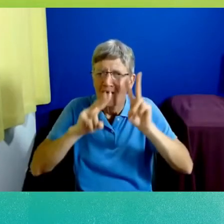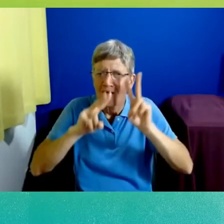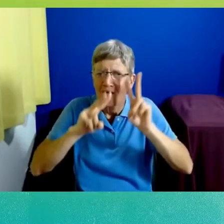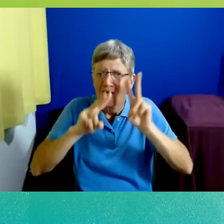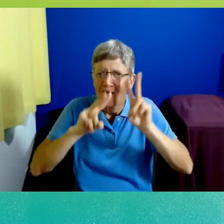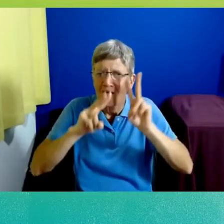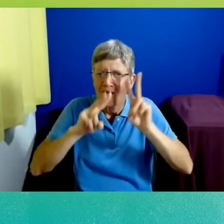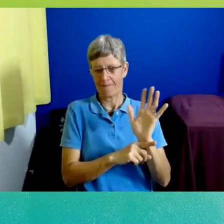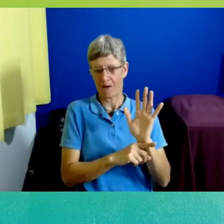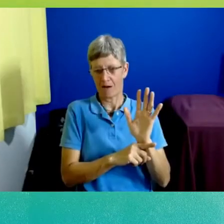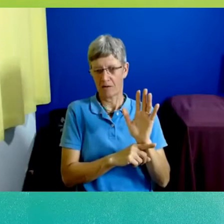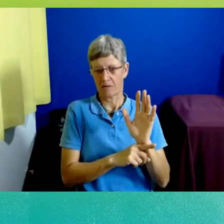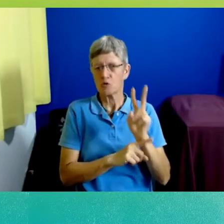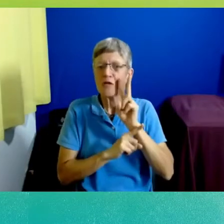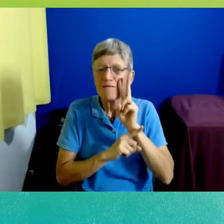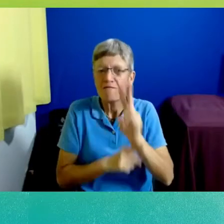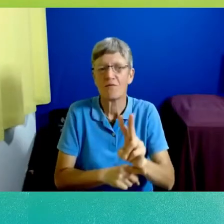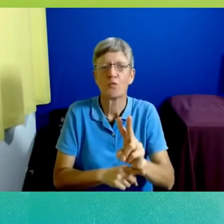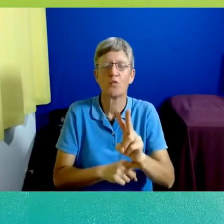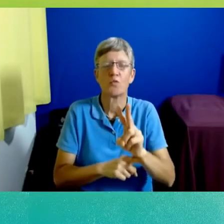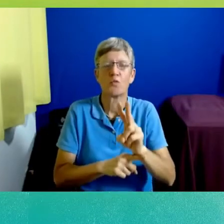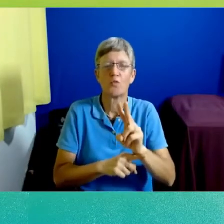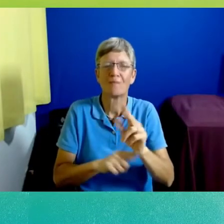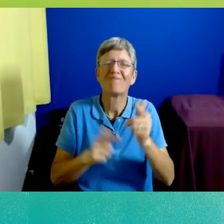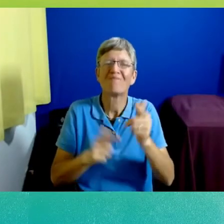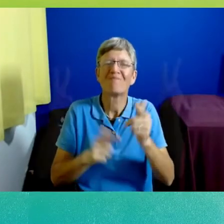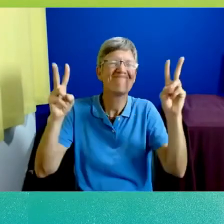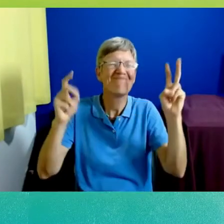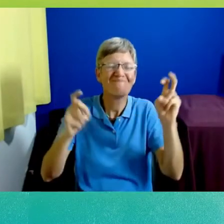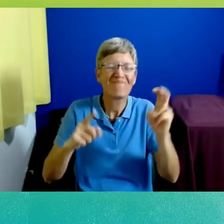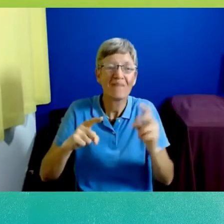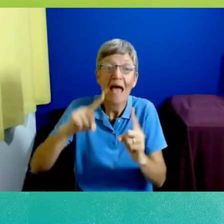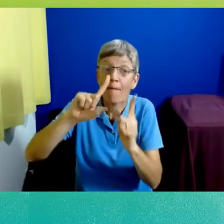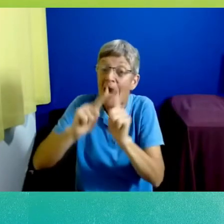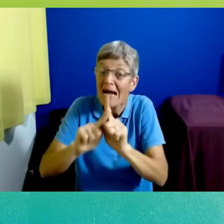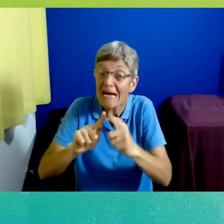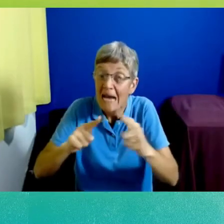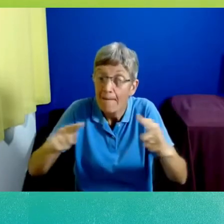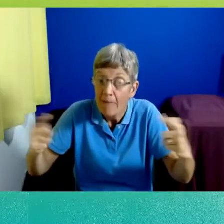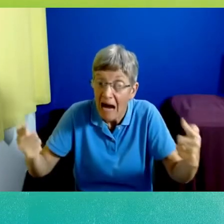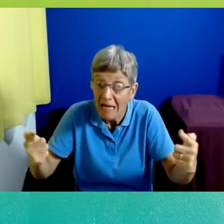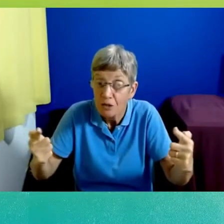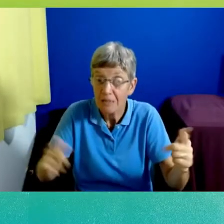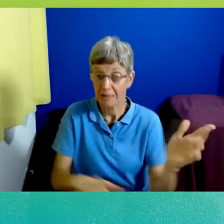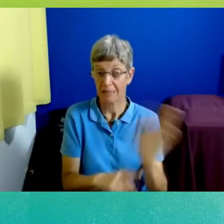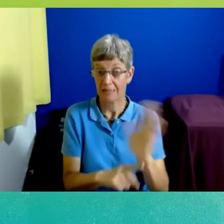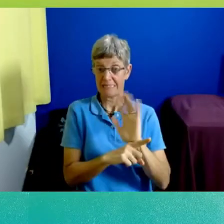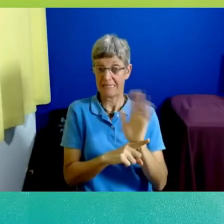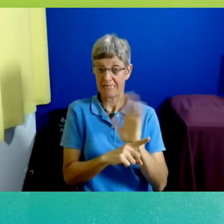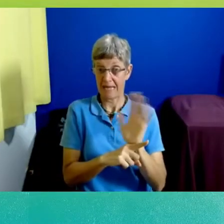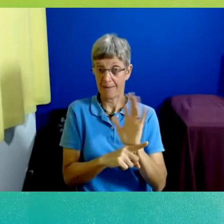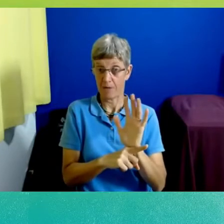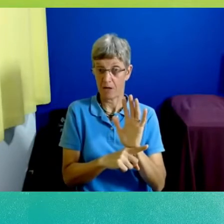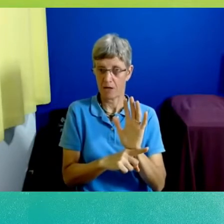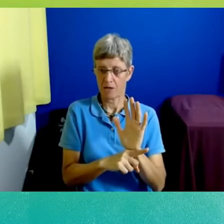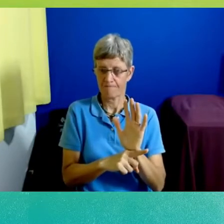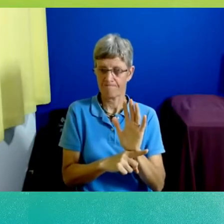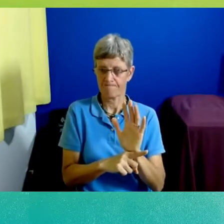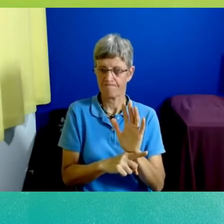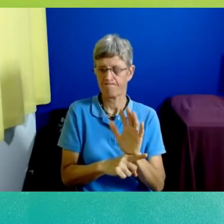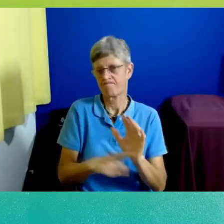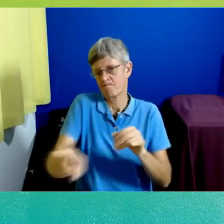o tipo de literatura visual, cinematográfica, tá? A visualização ali é